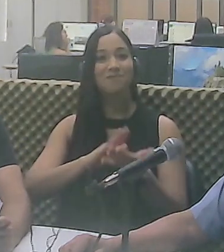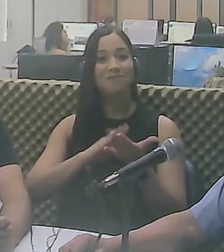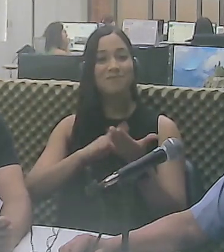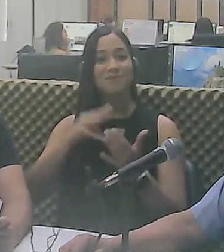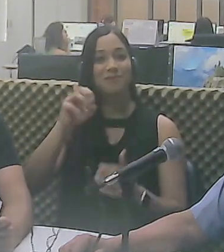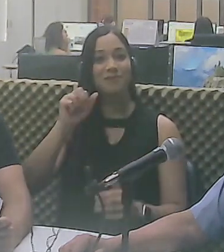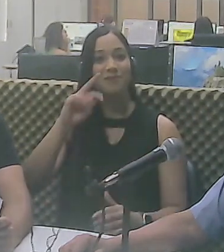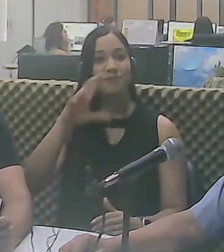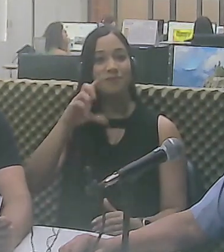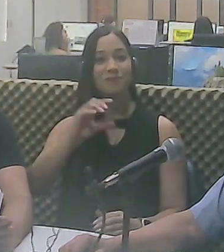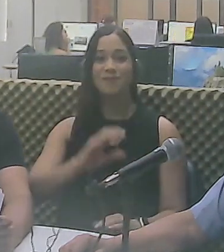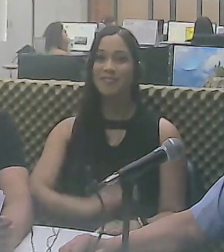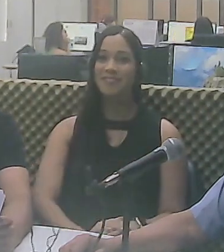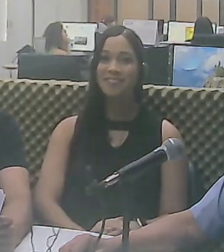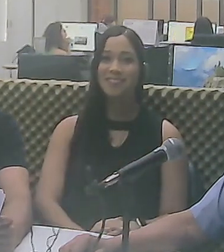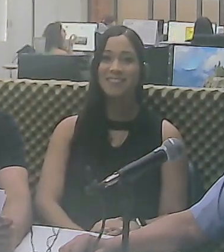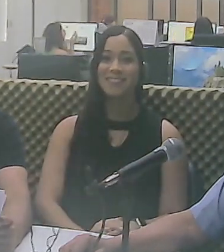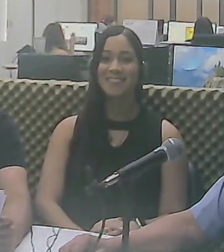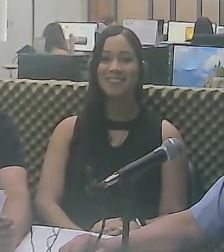Marco Túlio